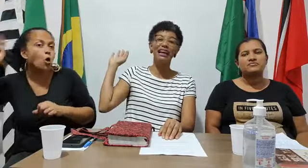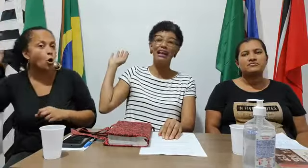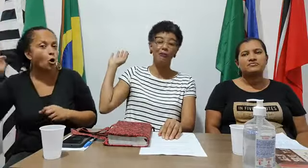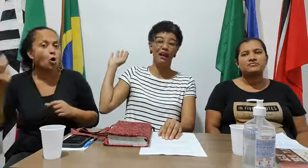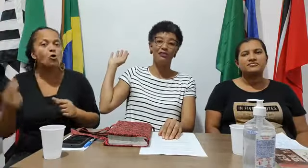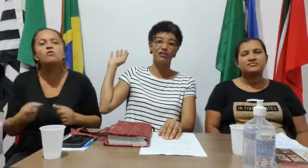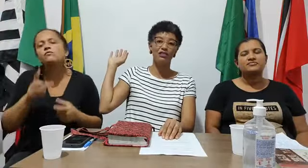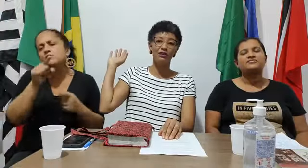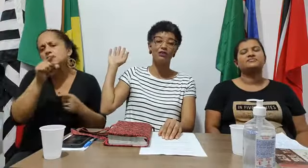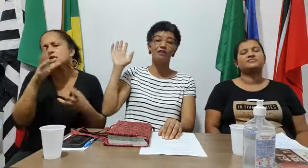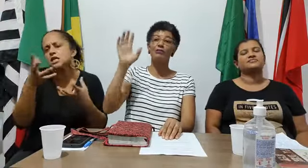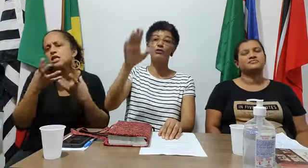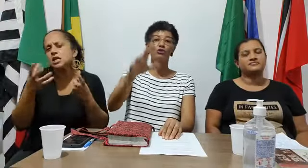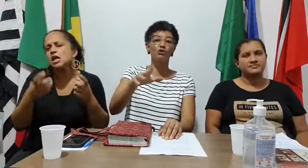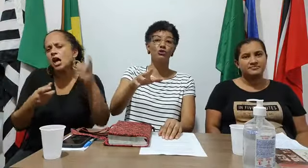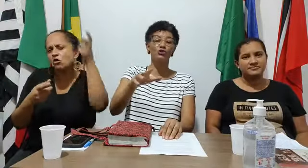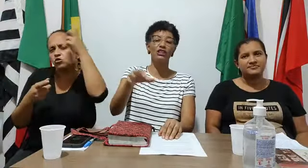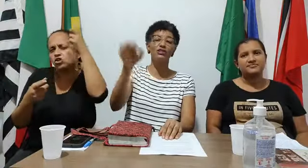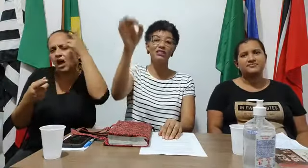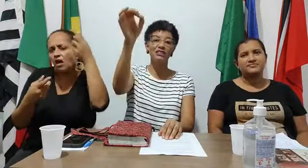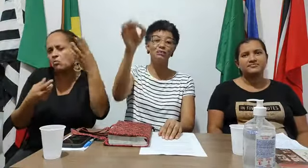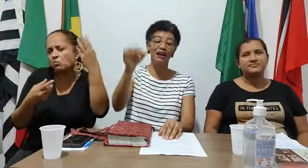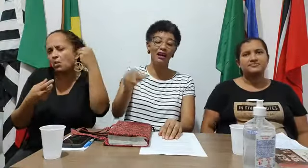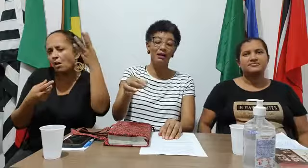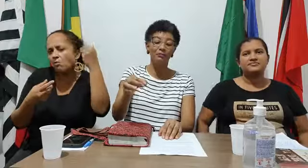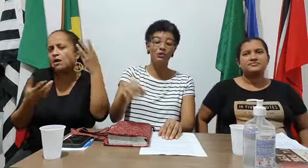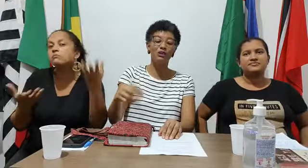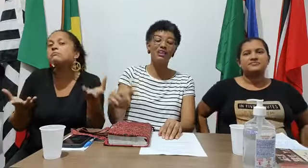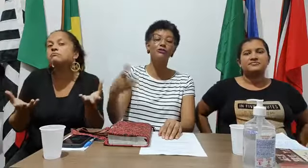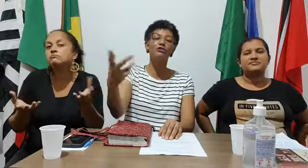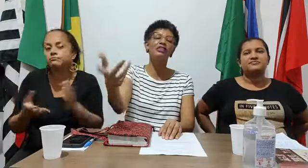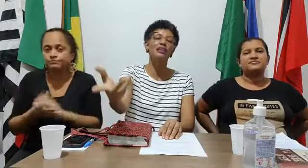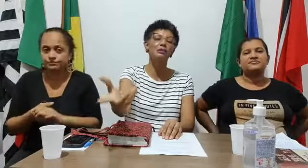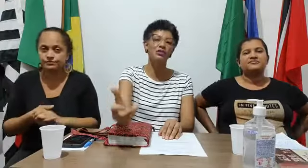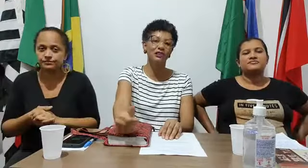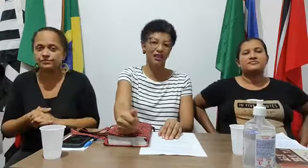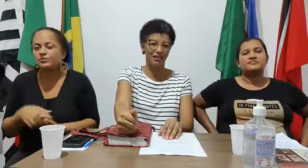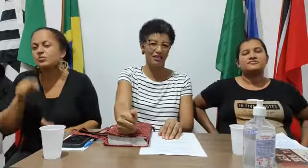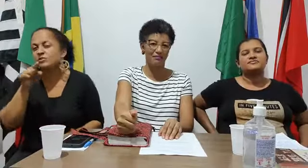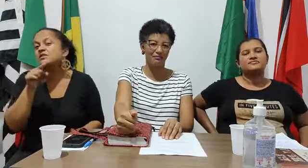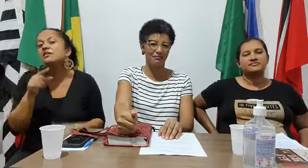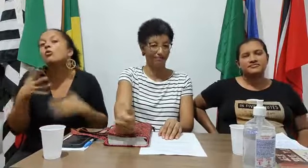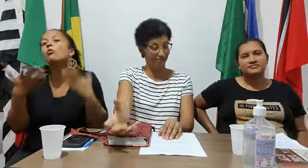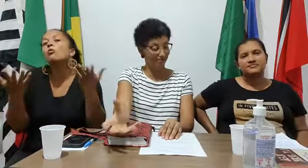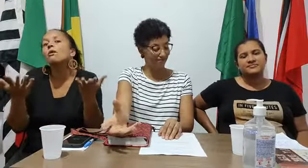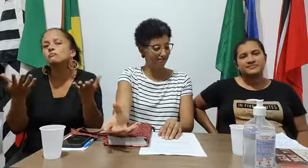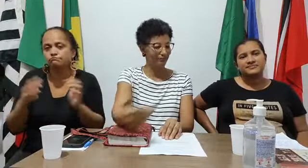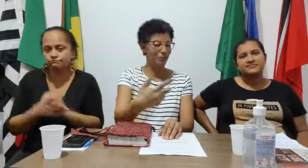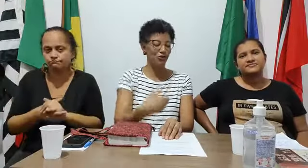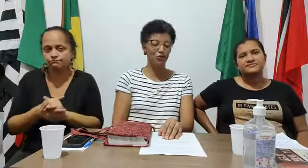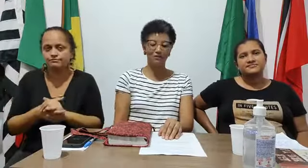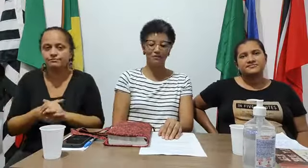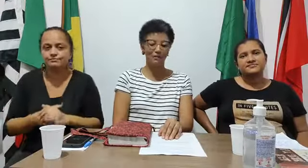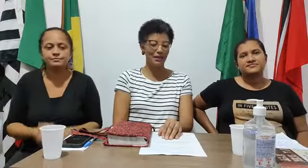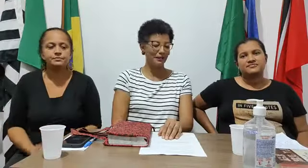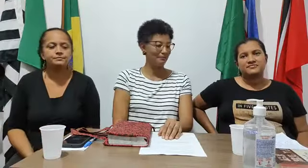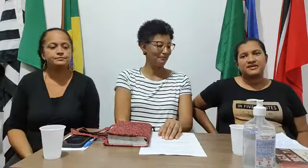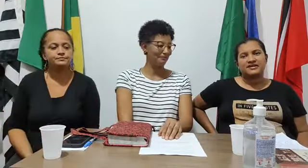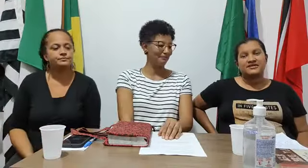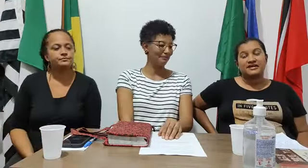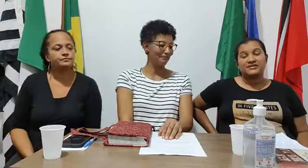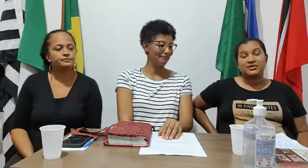toda alheia à palavra de Deus, vai viver nos seus conceitos, vai ser uma pessoa influenciada por Satanás? Pode continuar,